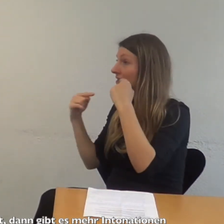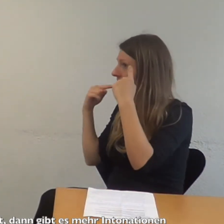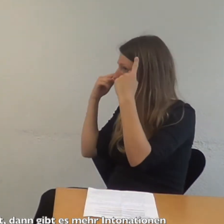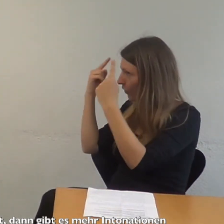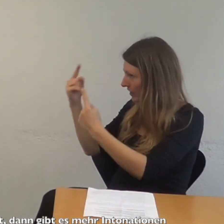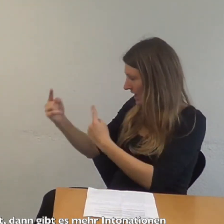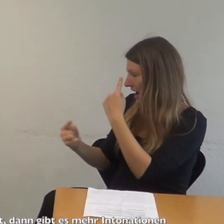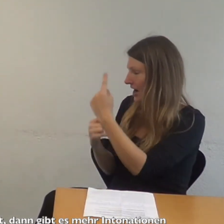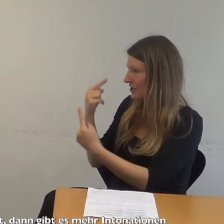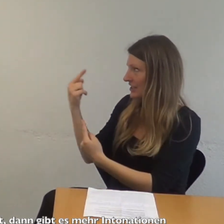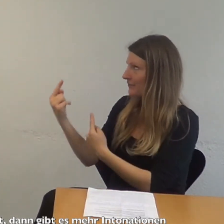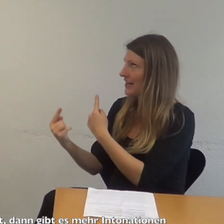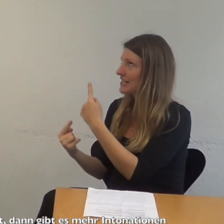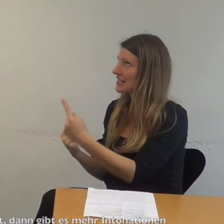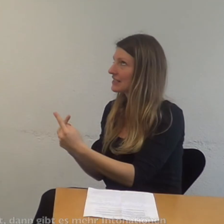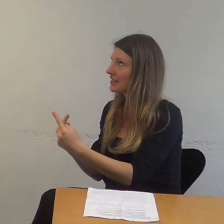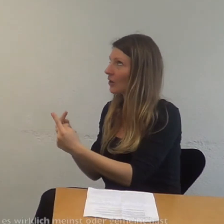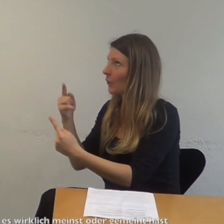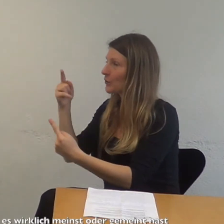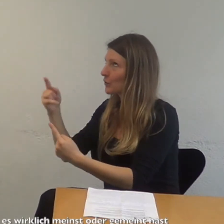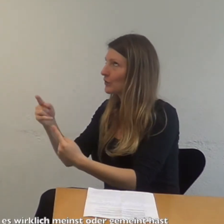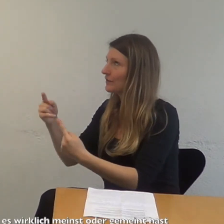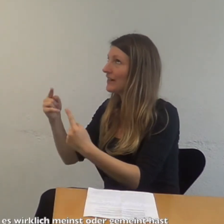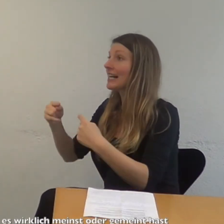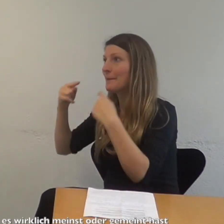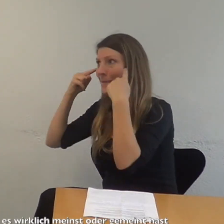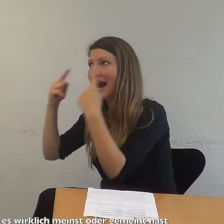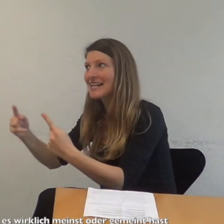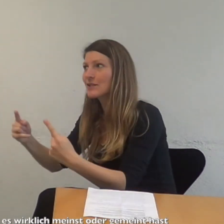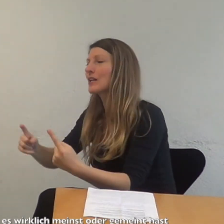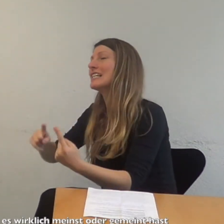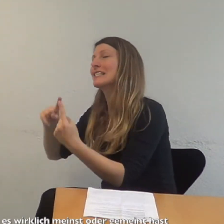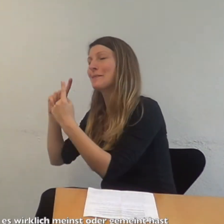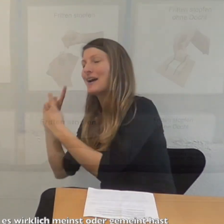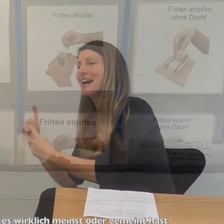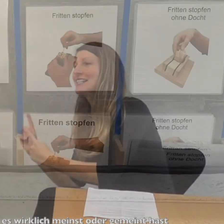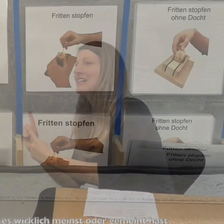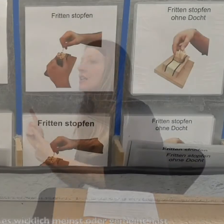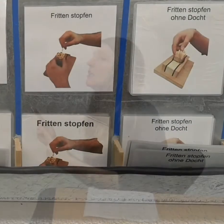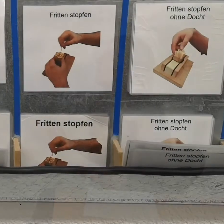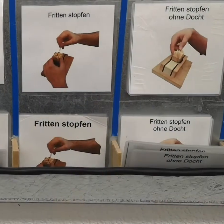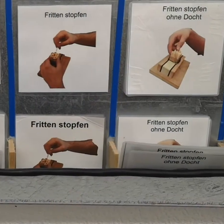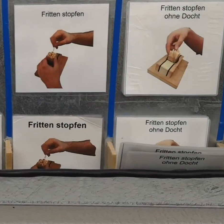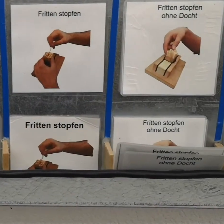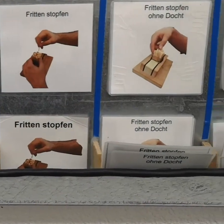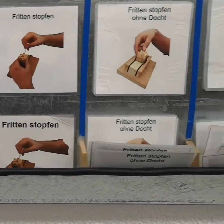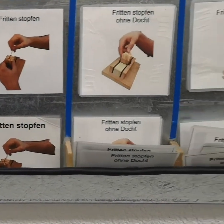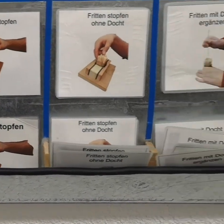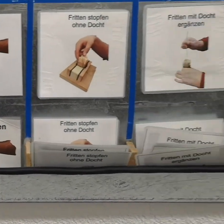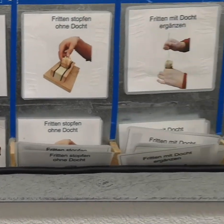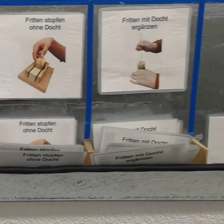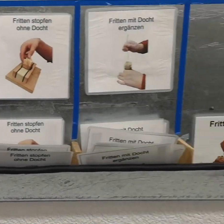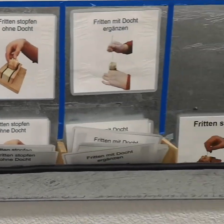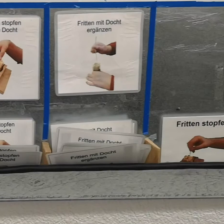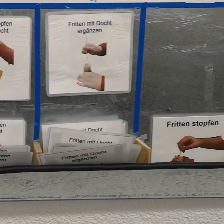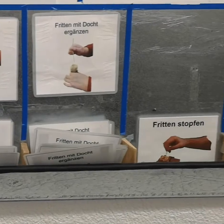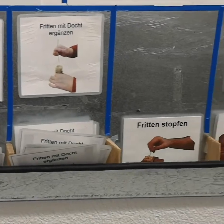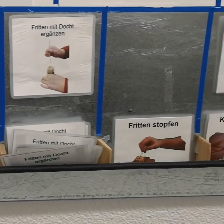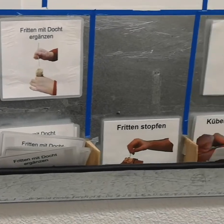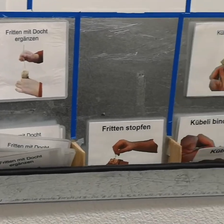ich herausfinden, ob du wirklich meinst oder nicht gemeint. Piktogramme sind Symbole, Tätigkeiten oder Personen